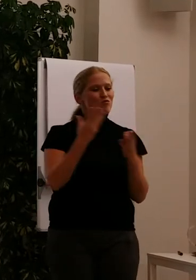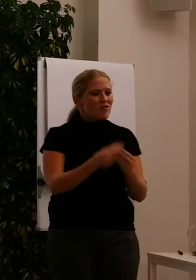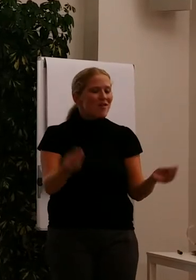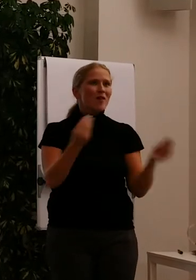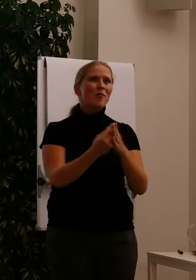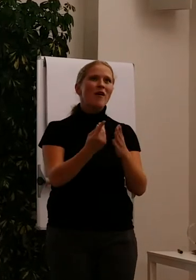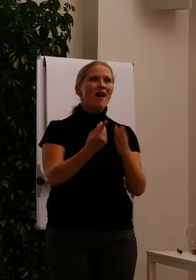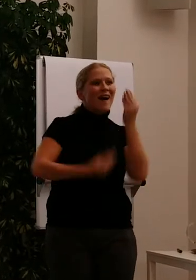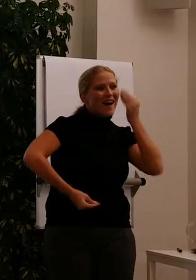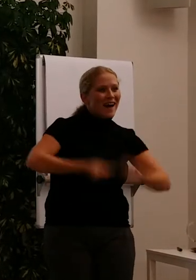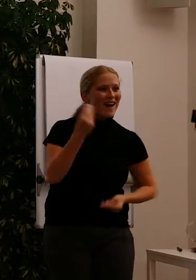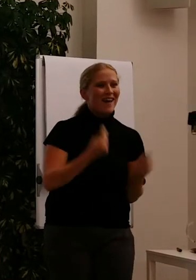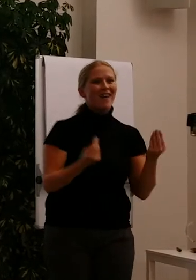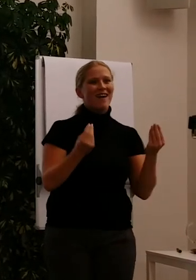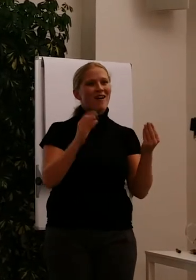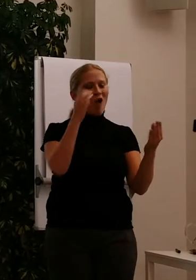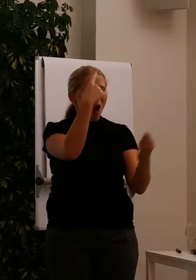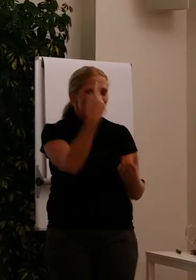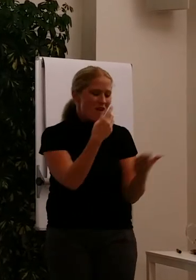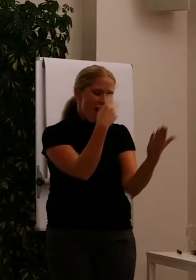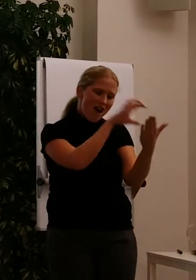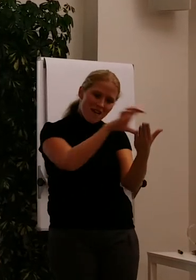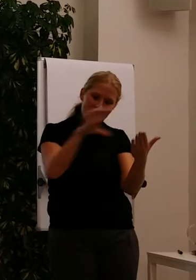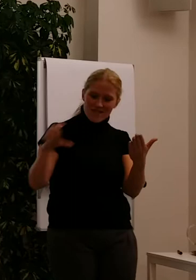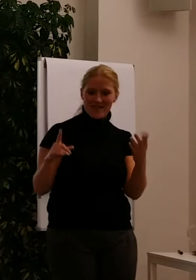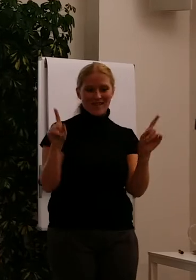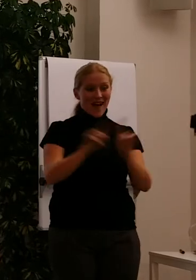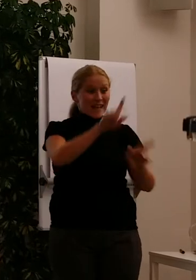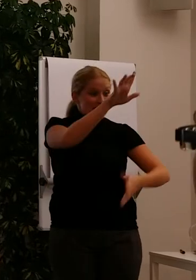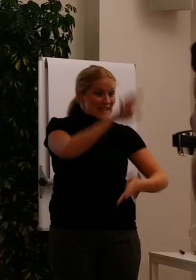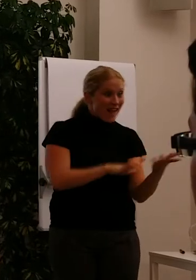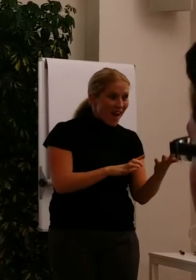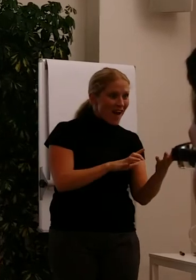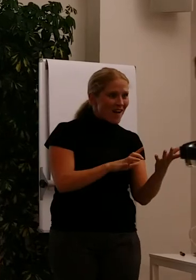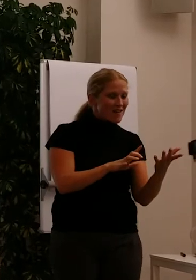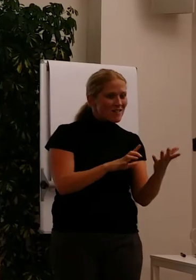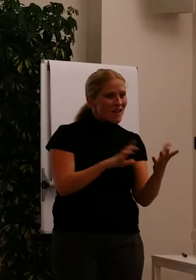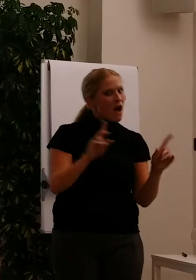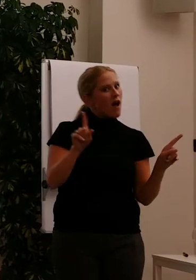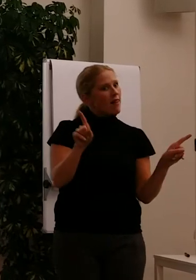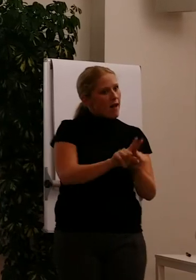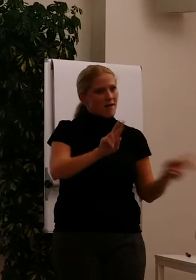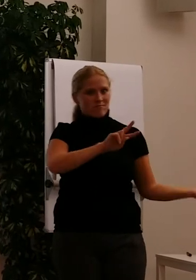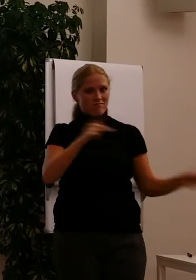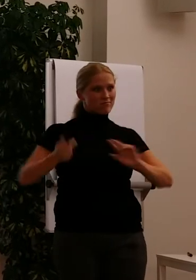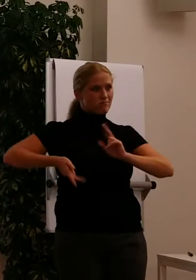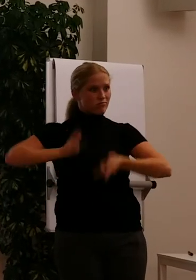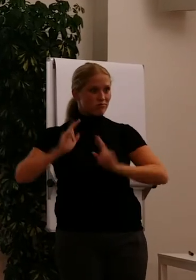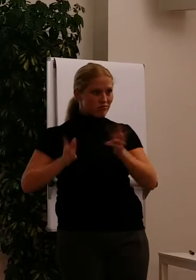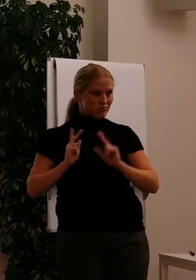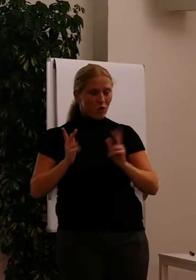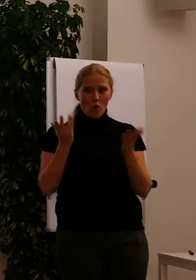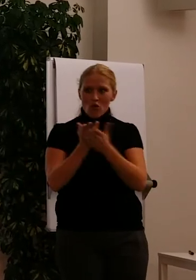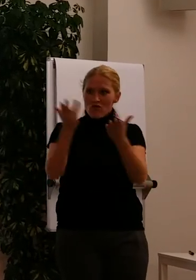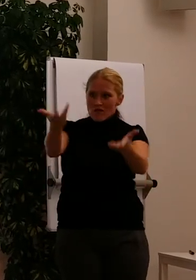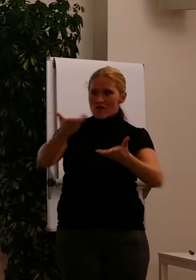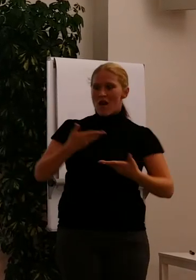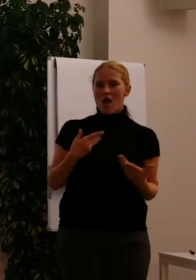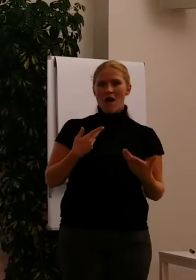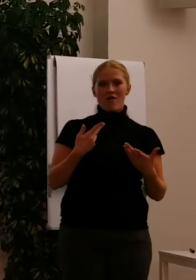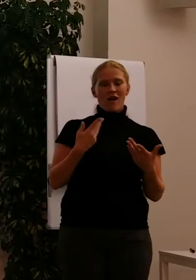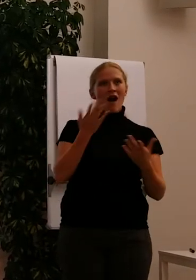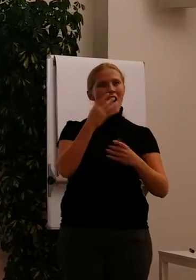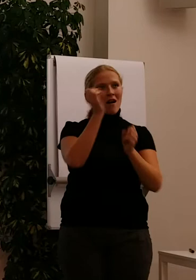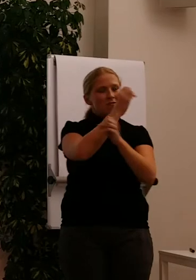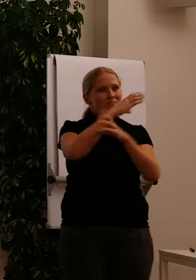ve znakovém jazyce a samozřejmě také nějakého textu, aby se k tomu čtení konečně dostali, tak bychom jim umožnili nějakým způsobem objevovat